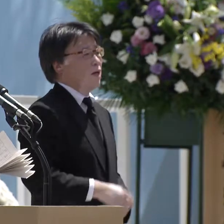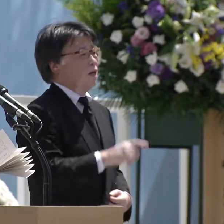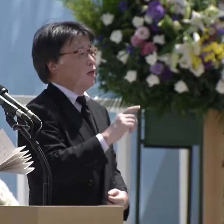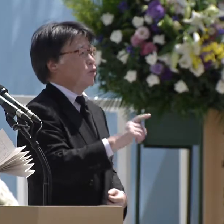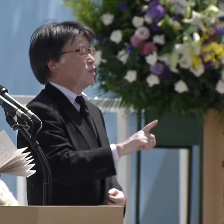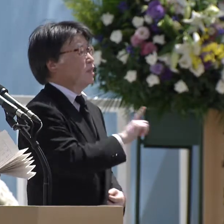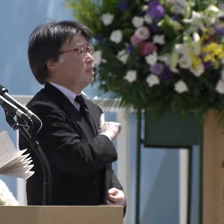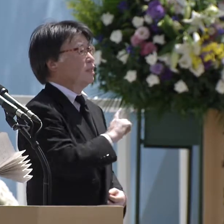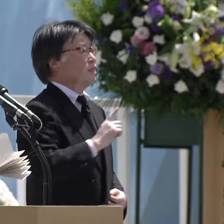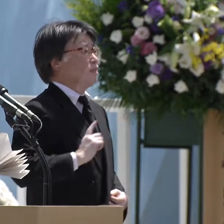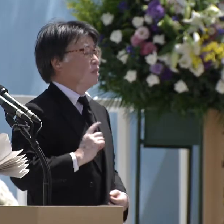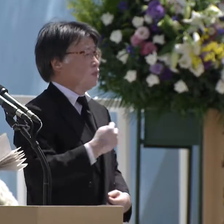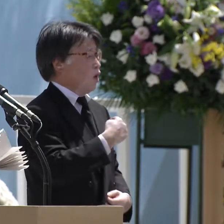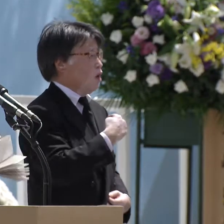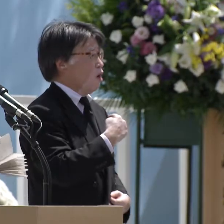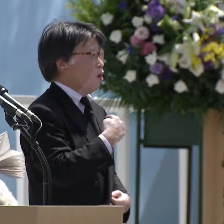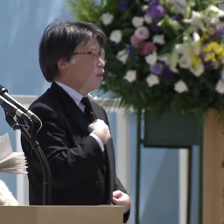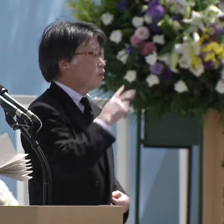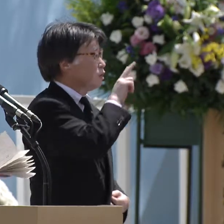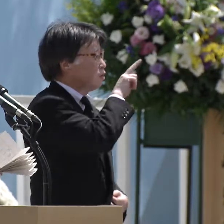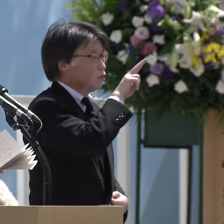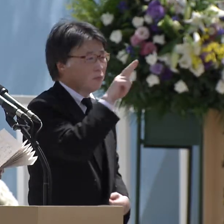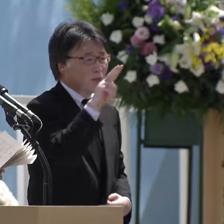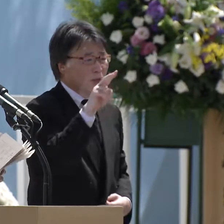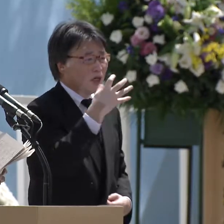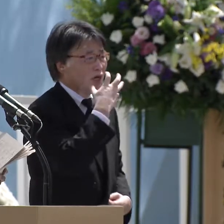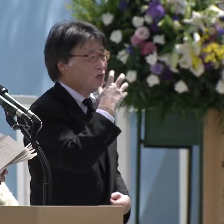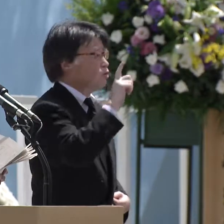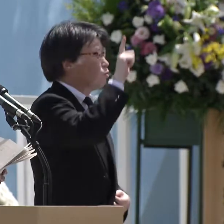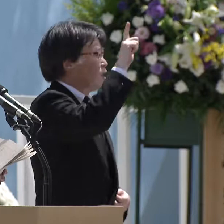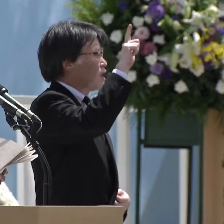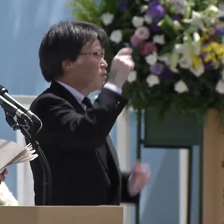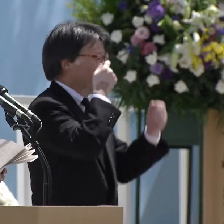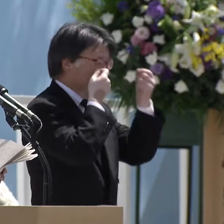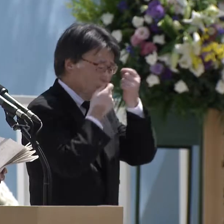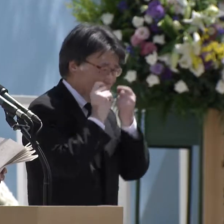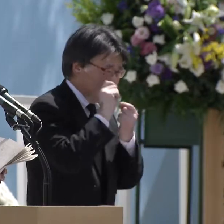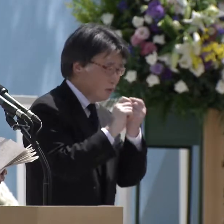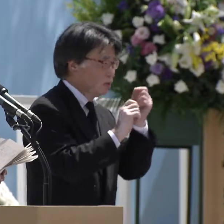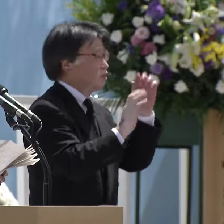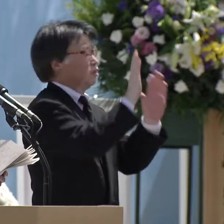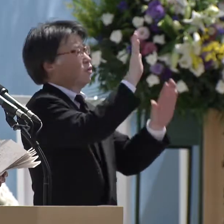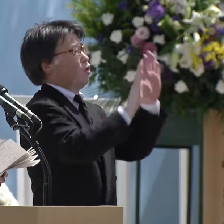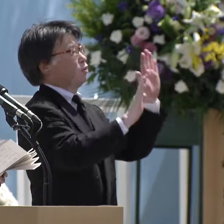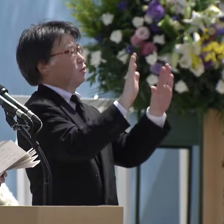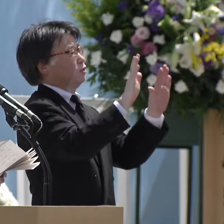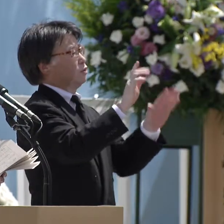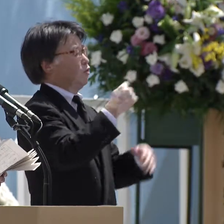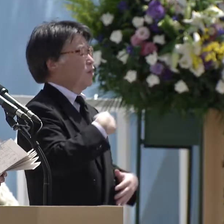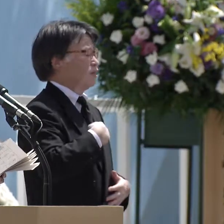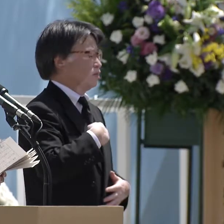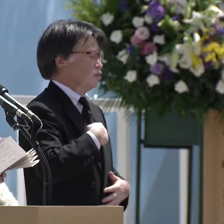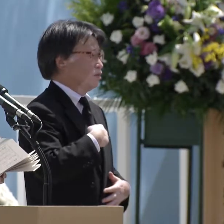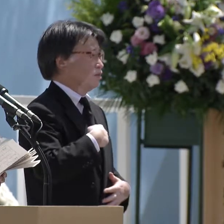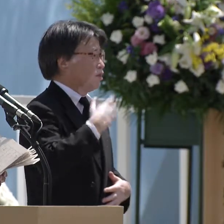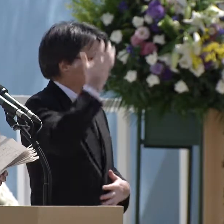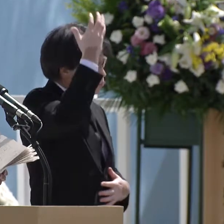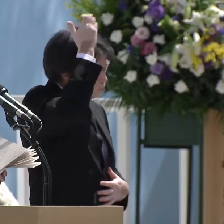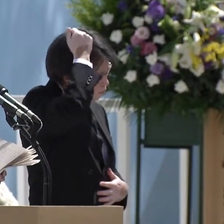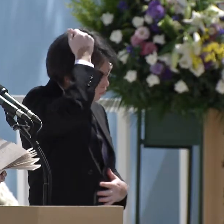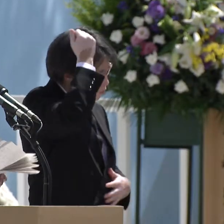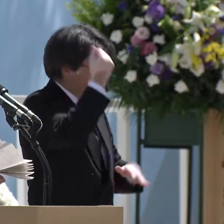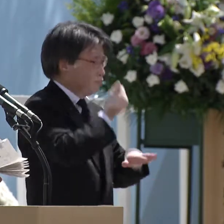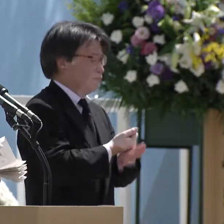日、私が目撃した浦上地帯の地獄の惨状を、私は私の脳裏